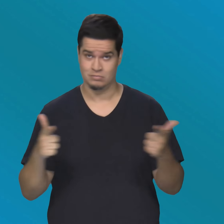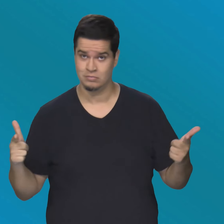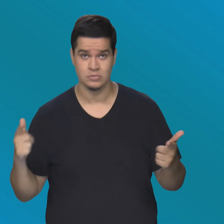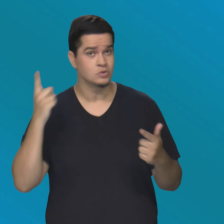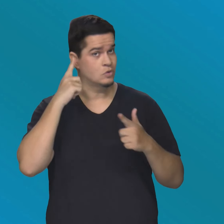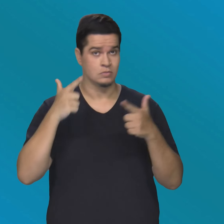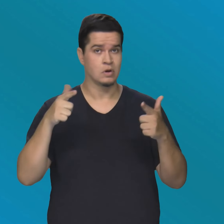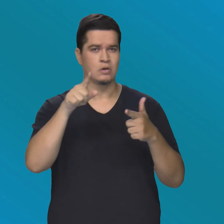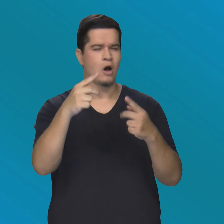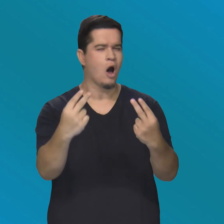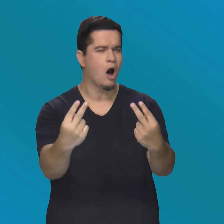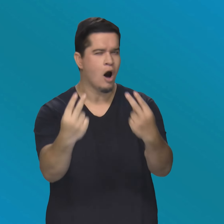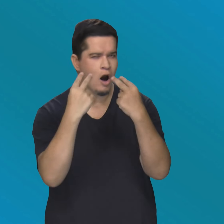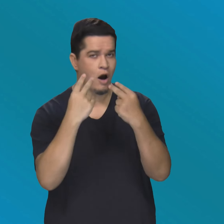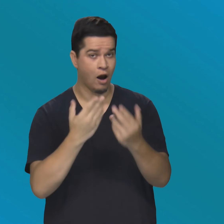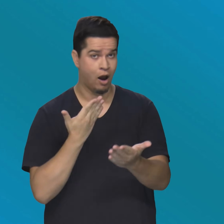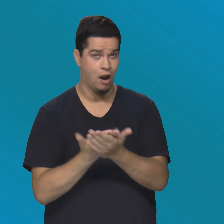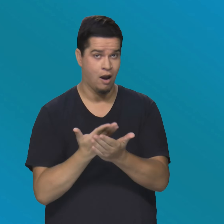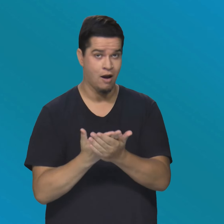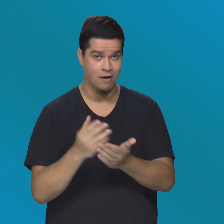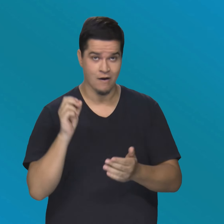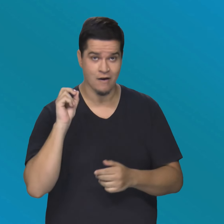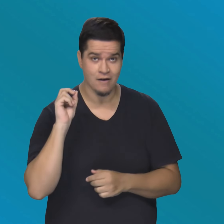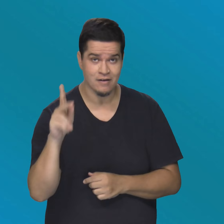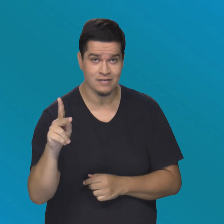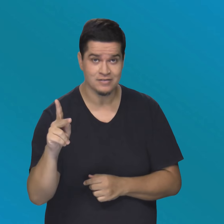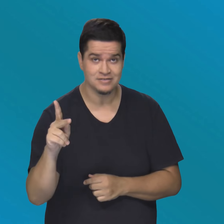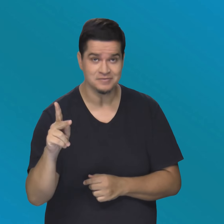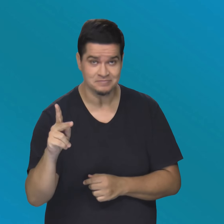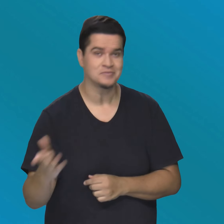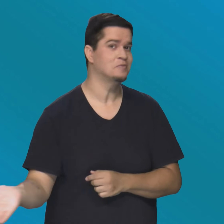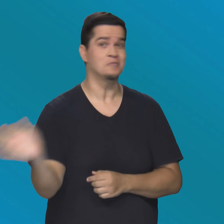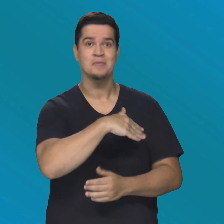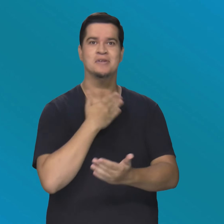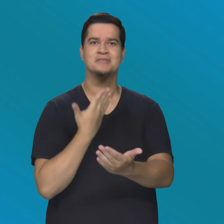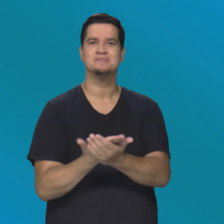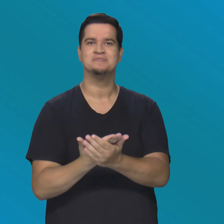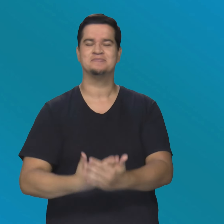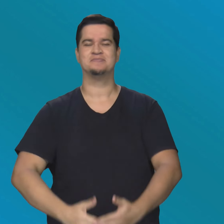voz você apenas vai ver tudo em língua de sinais tudo bem Vamos pra aula